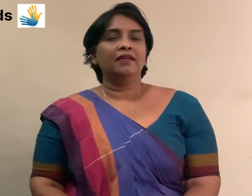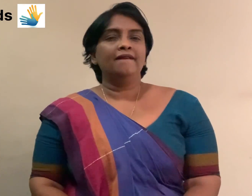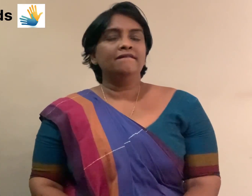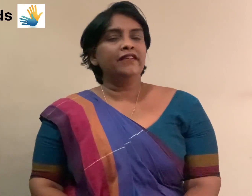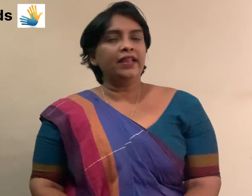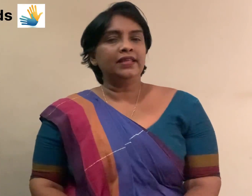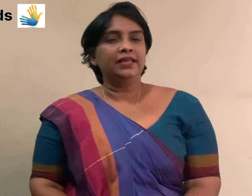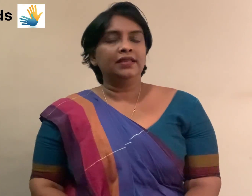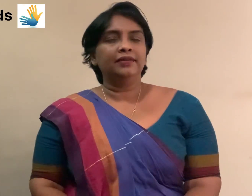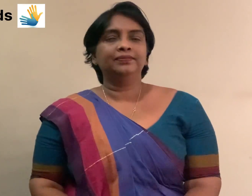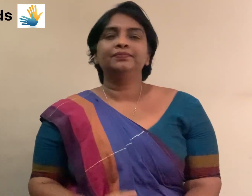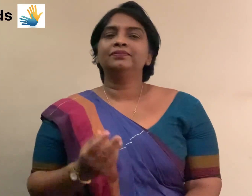වැලි.